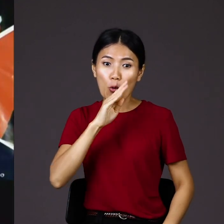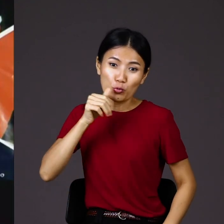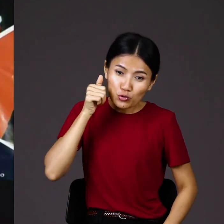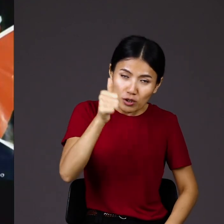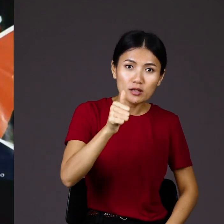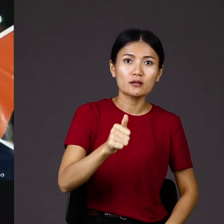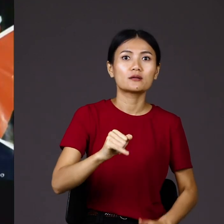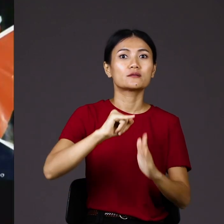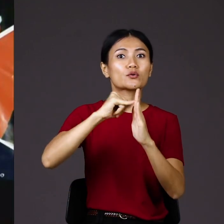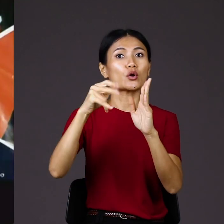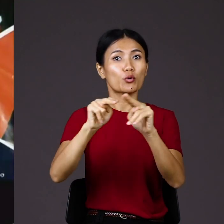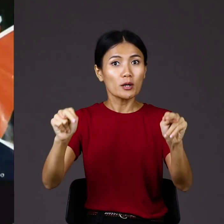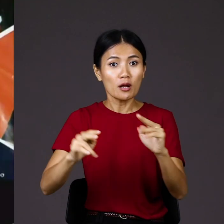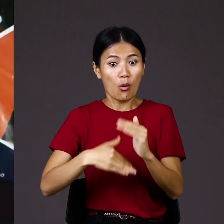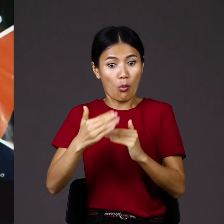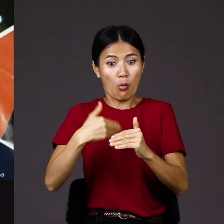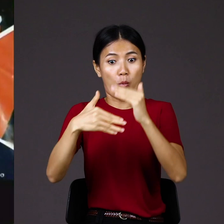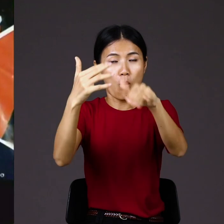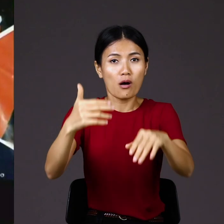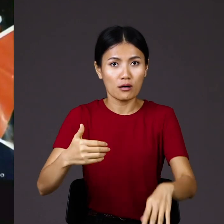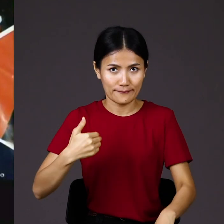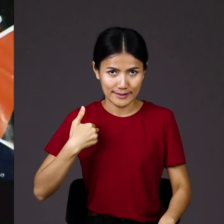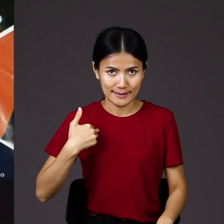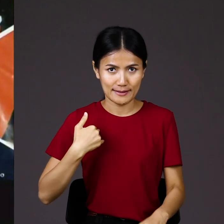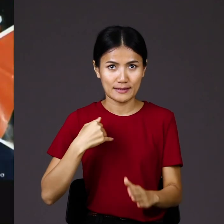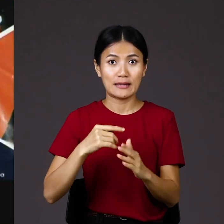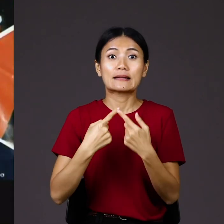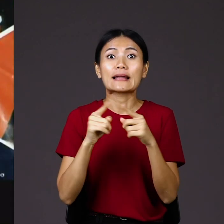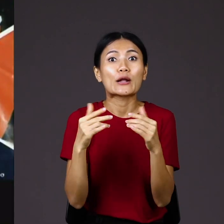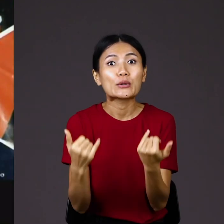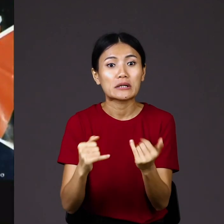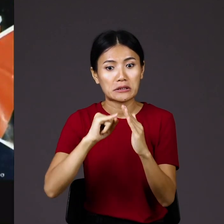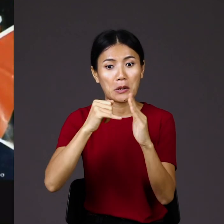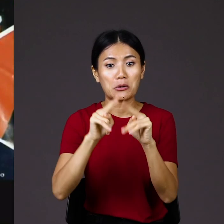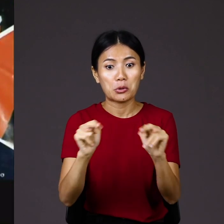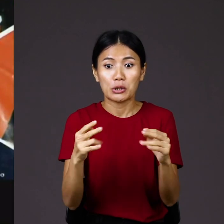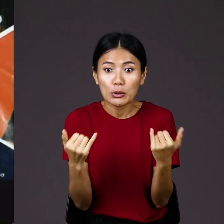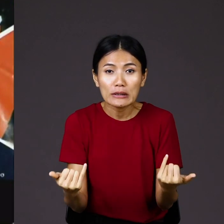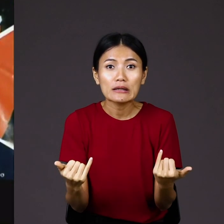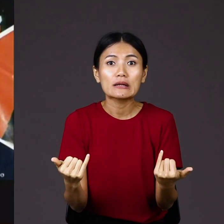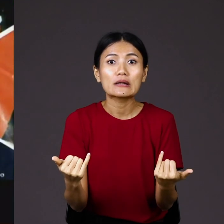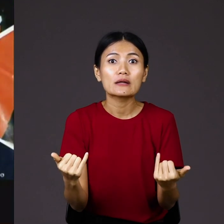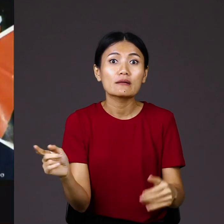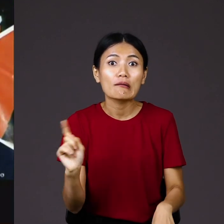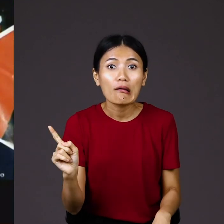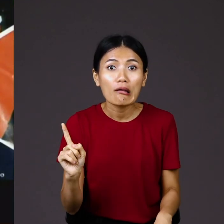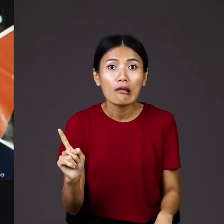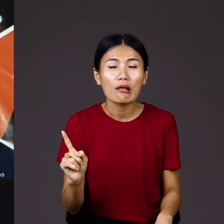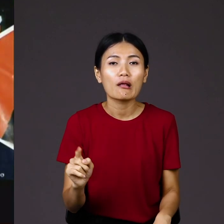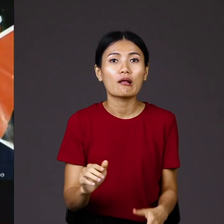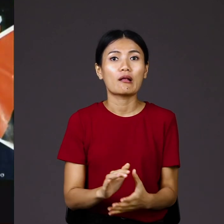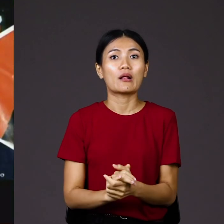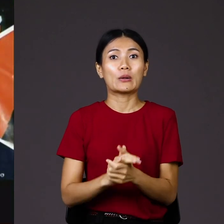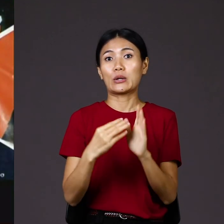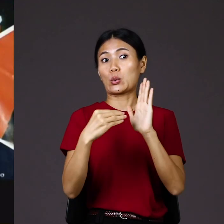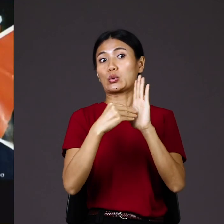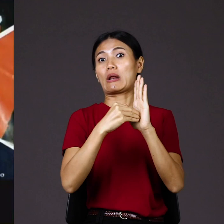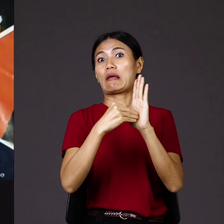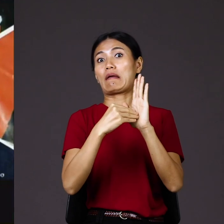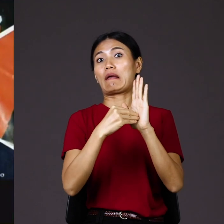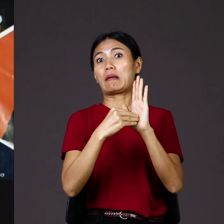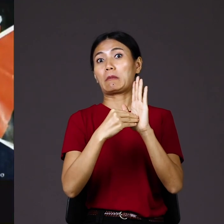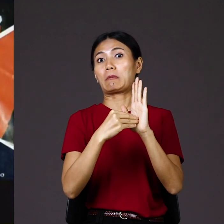เราดีได้ลองคิดดูจังหวัดนนทบุรีจะไปได้เท่าไหร่นนทบุรีปัจจุบันนี้คืออะไรครับนนทบุรีตั้ง